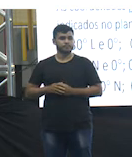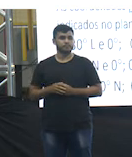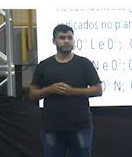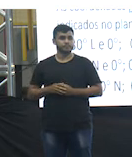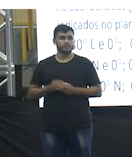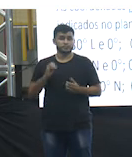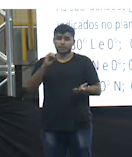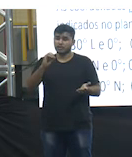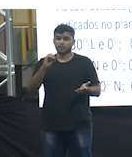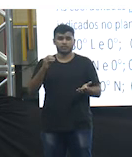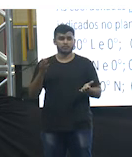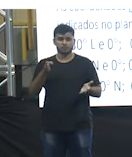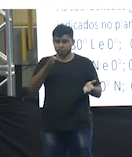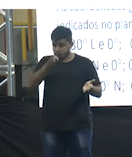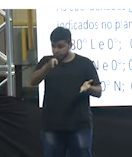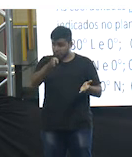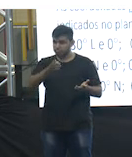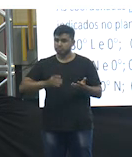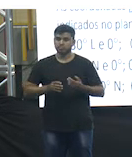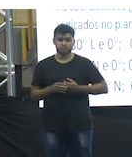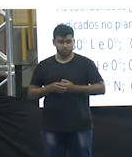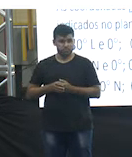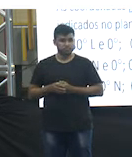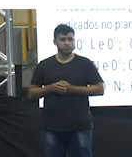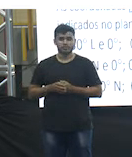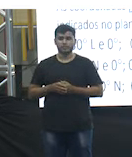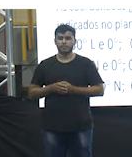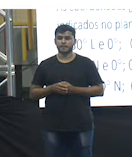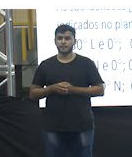0 grau, 0 grau. Está no meio.